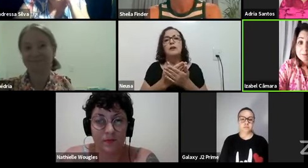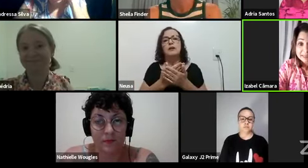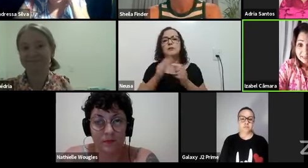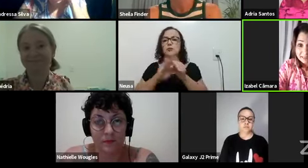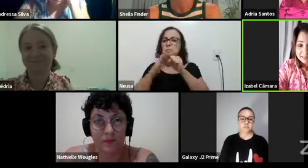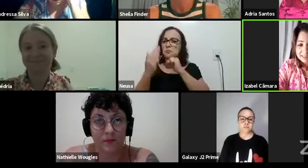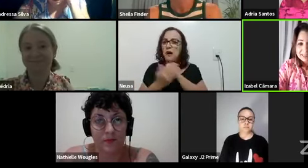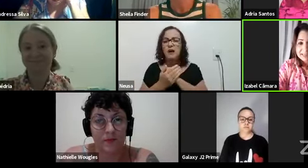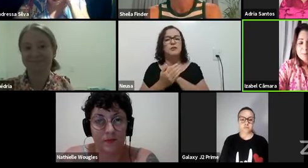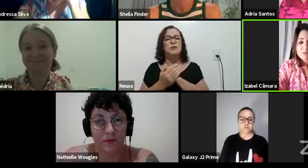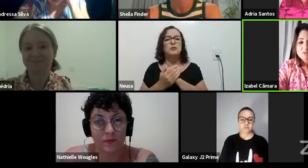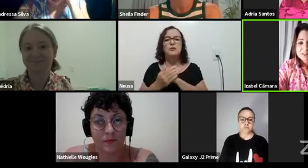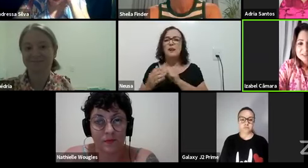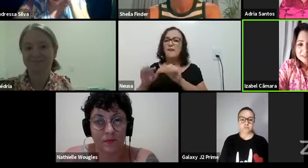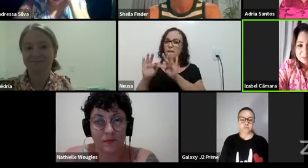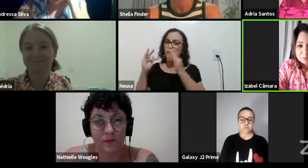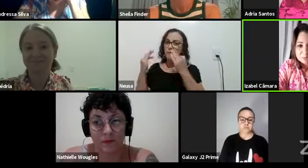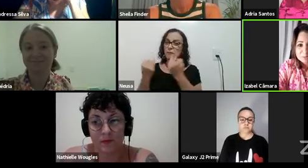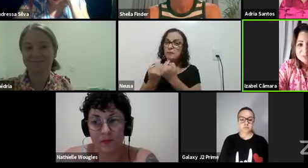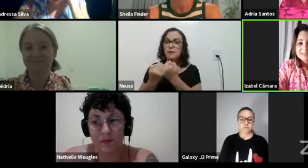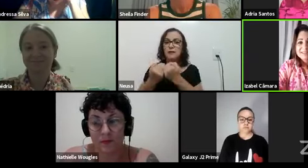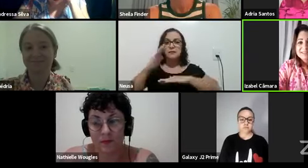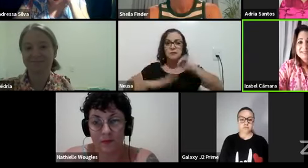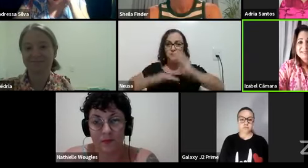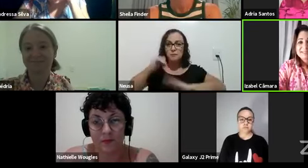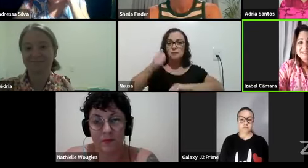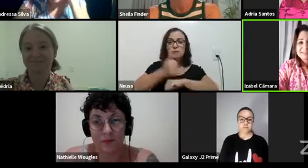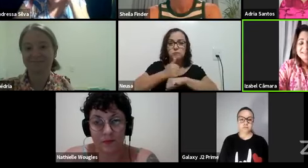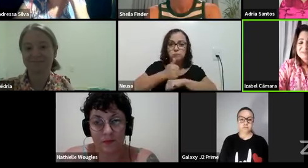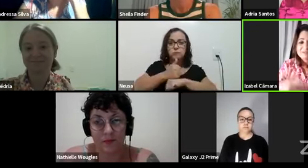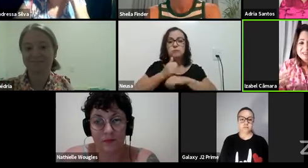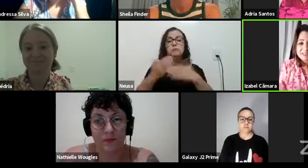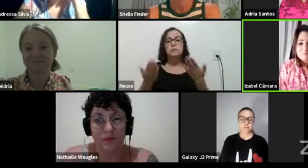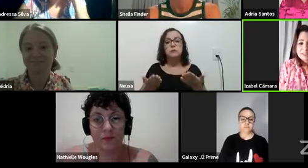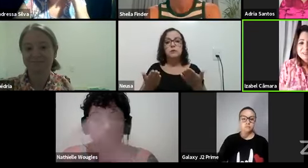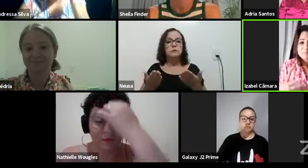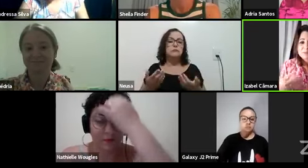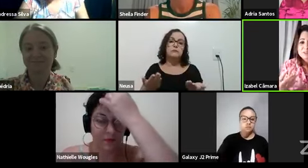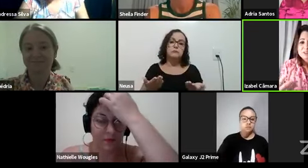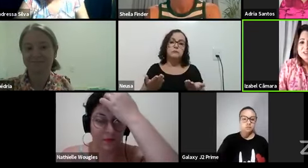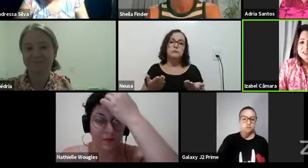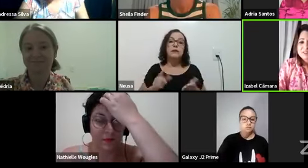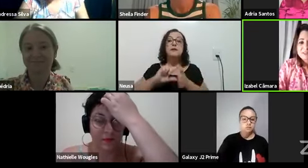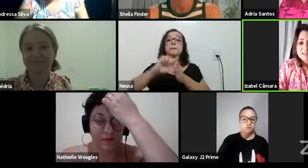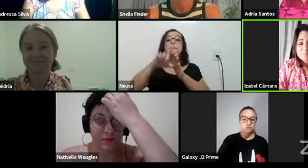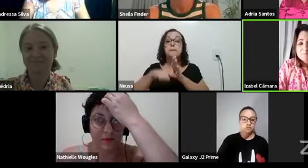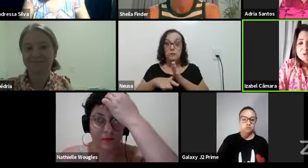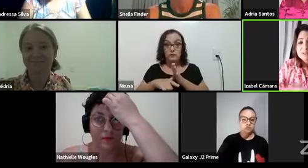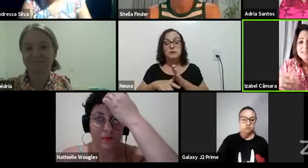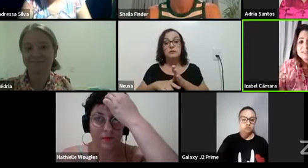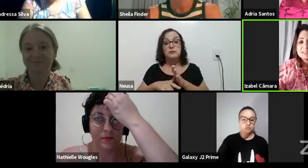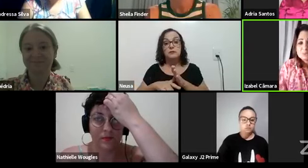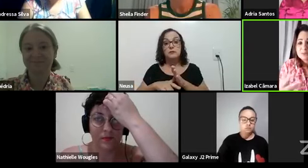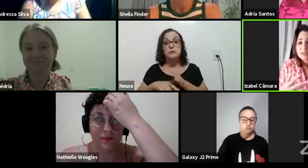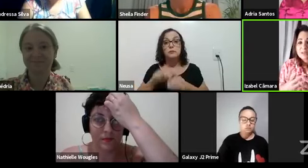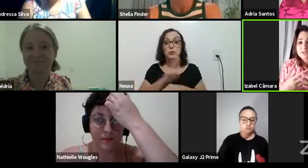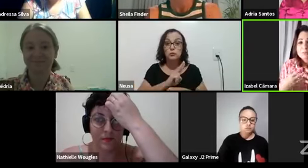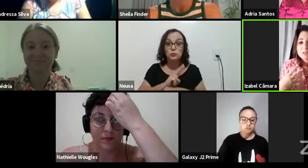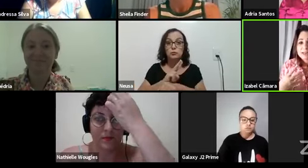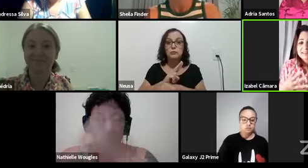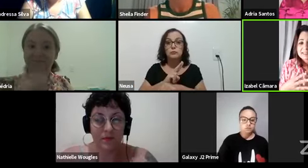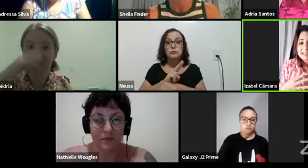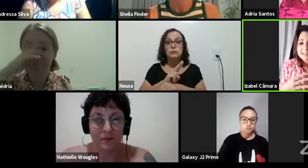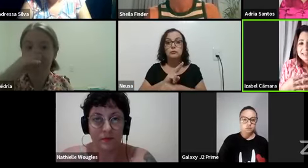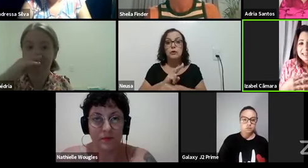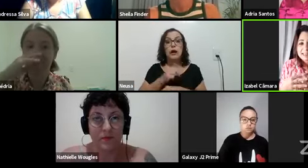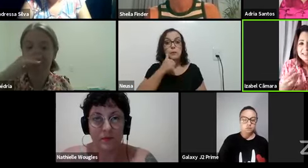na família, na profissão, né? Enfim, e depois a gente ainda vai cuidando. Acho